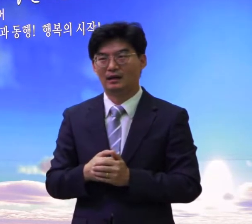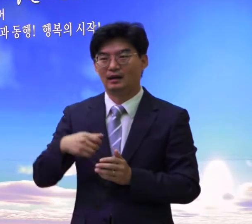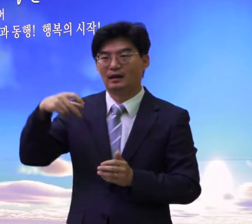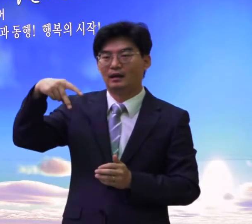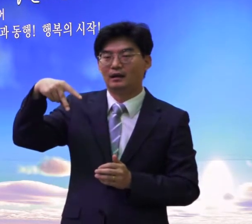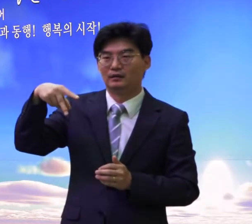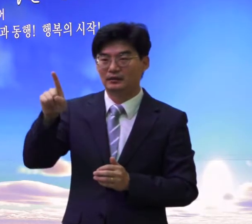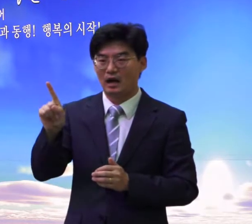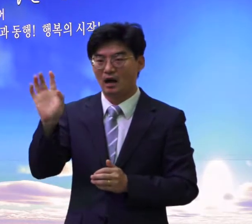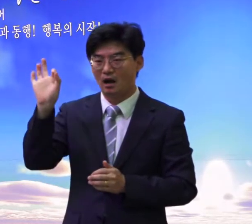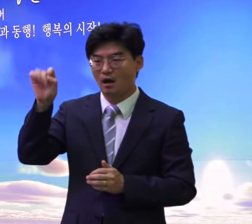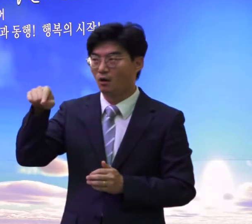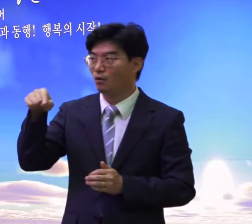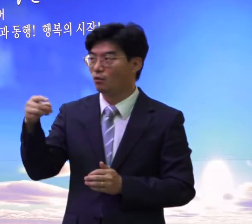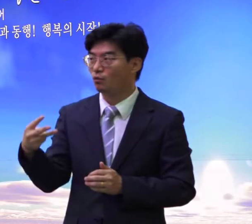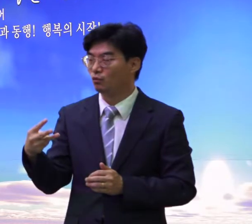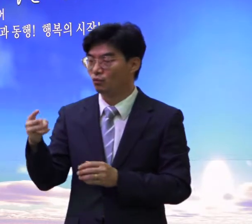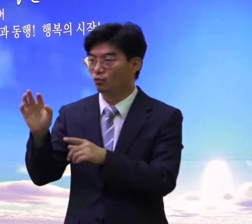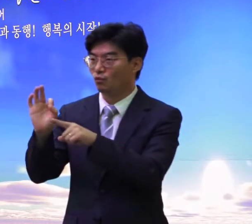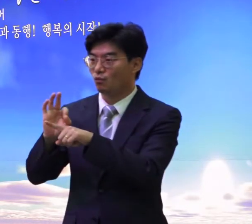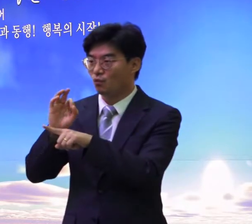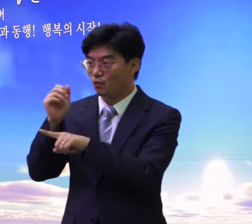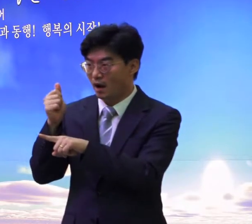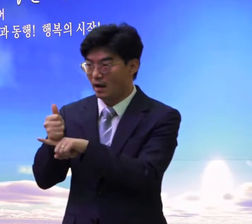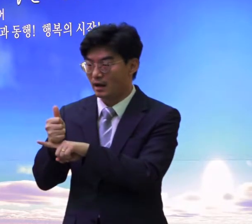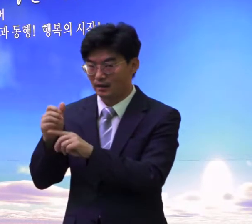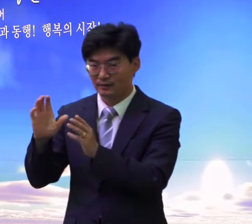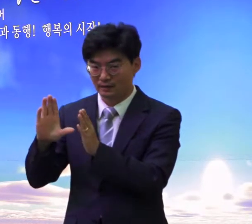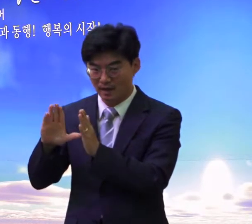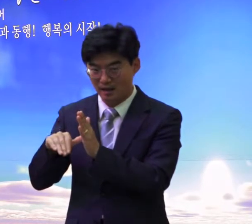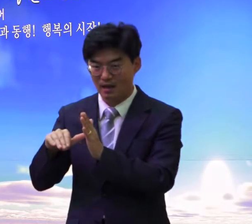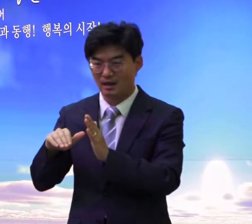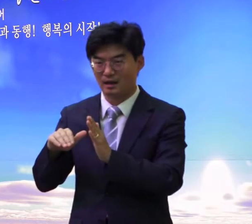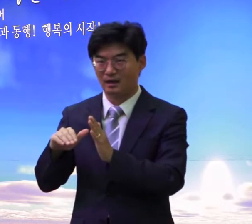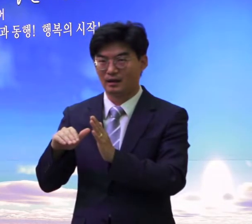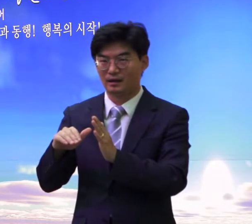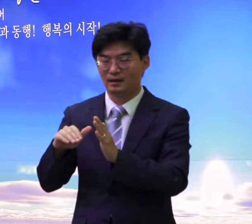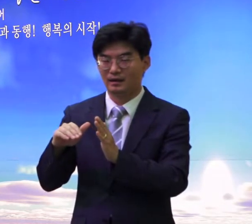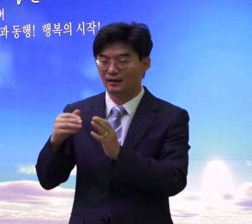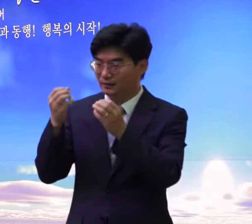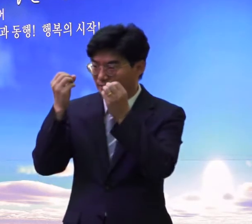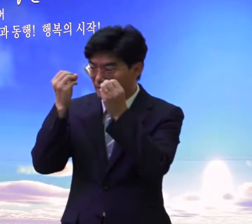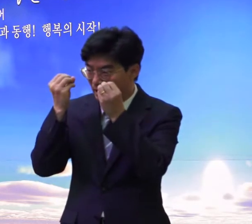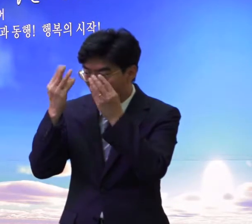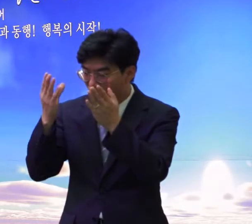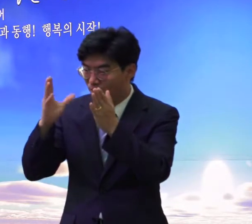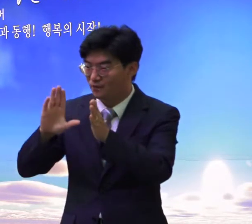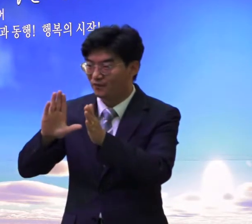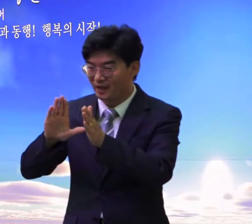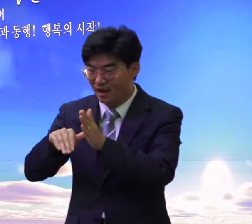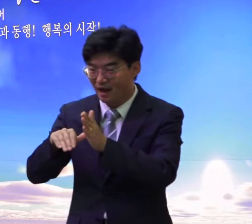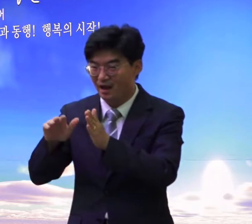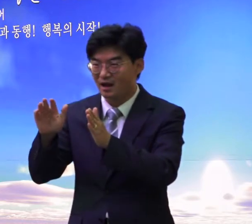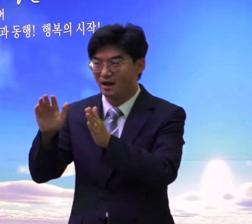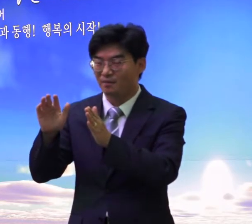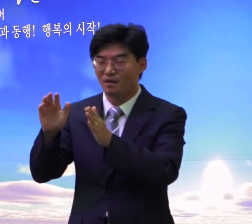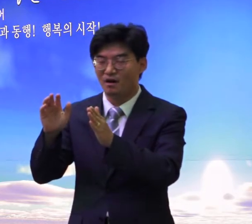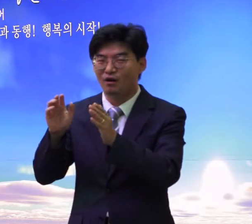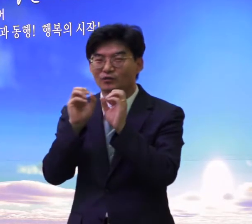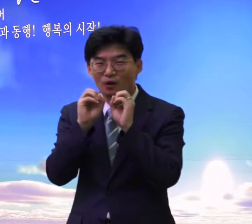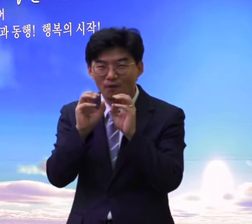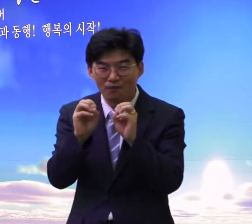사울왕의 시대, 그 이전이 사사의 시대인데 사사 시대를 지나고 이제 새로운 시대, 왕을 세워서 왕을 통해서